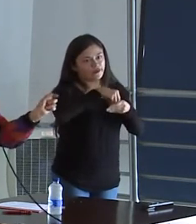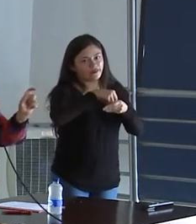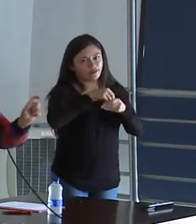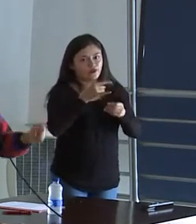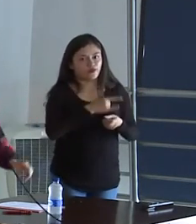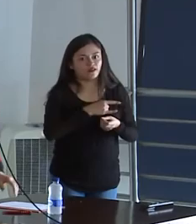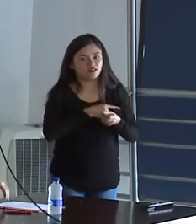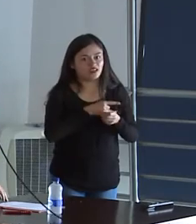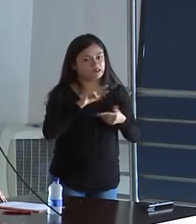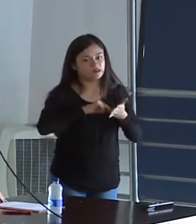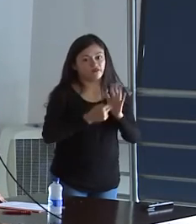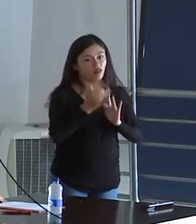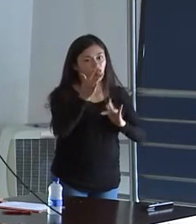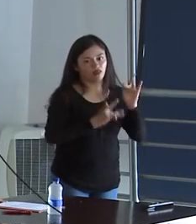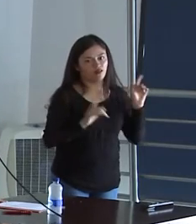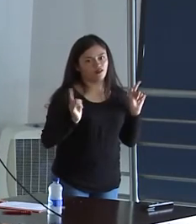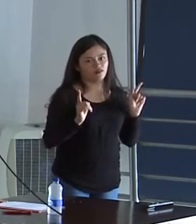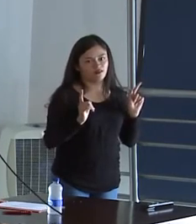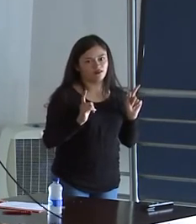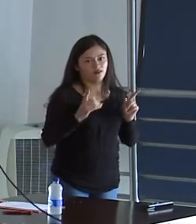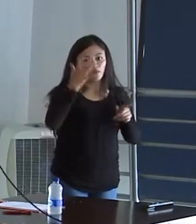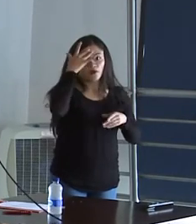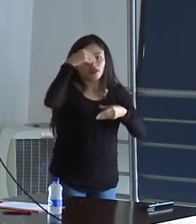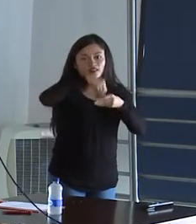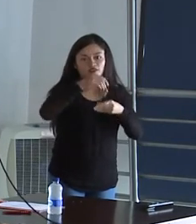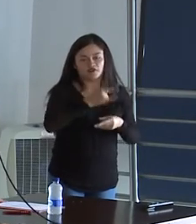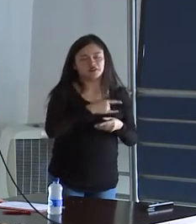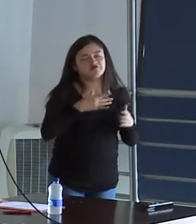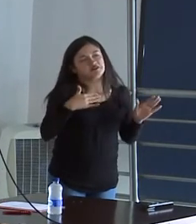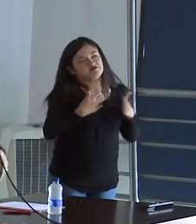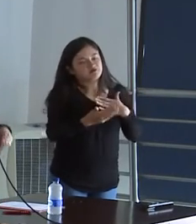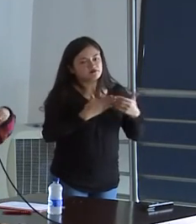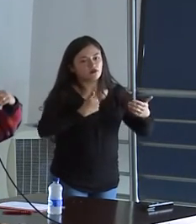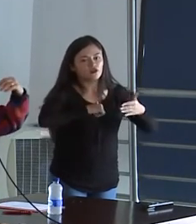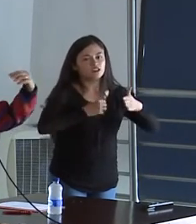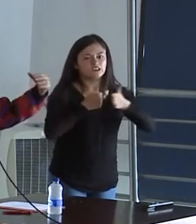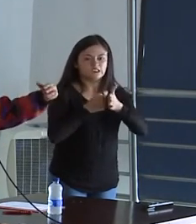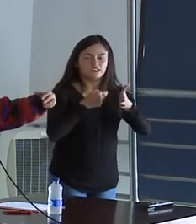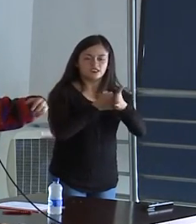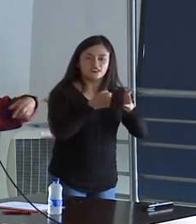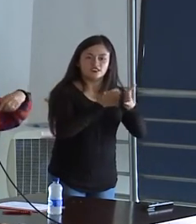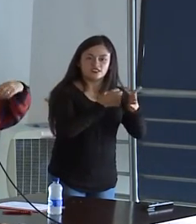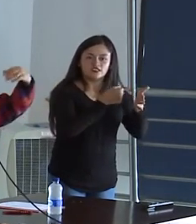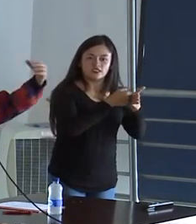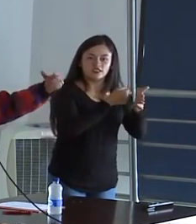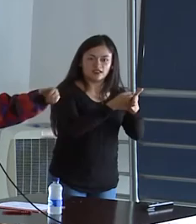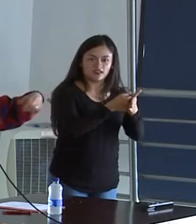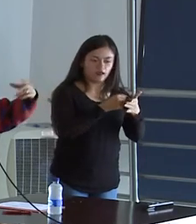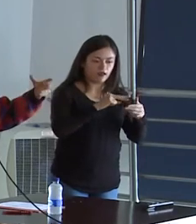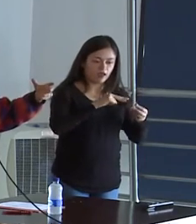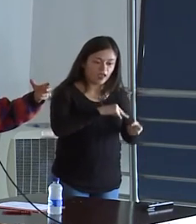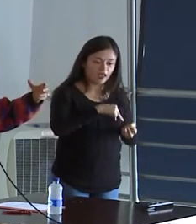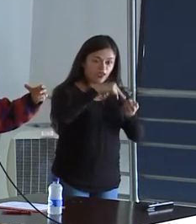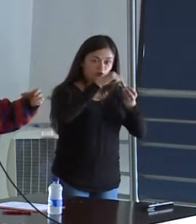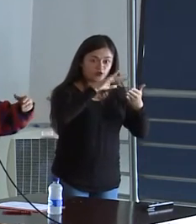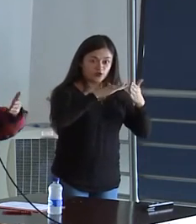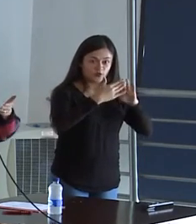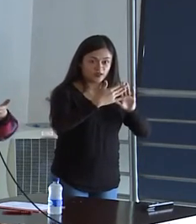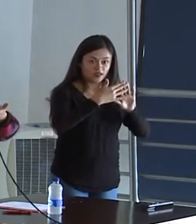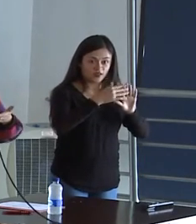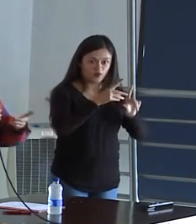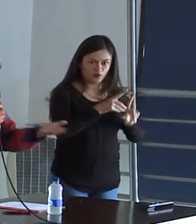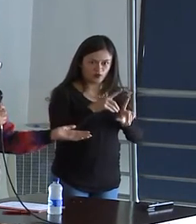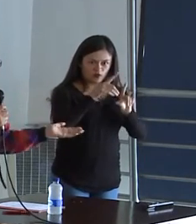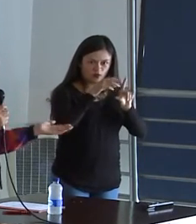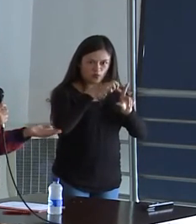no era compatible una cosa con otra. Sin embargo, la insistencia siguió y la educación comunitaria como posgrado